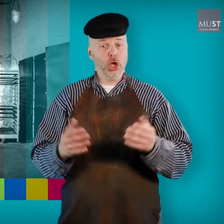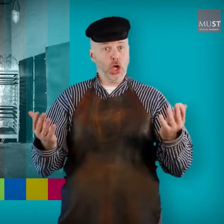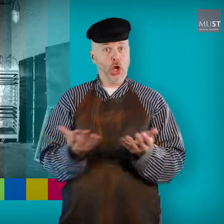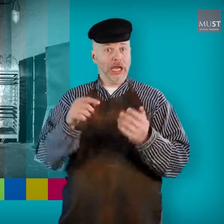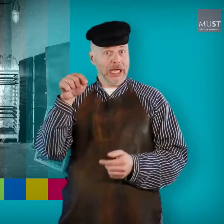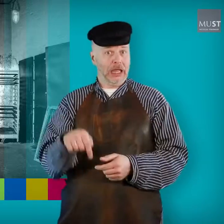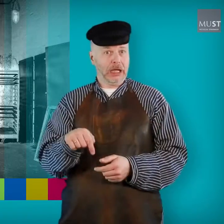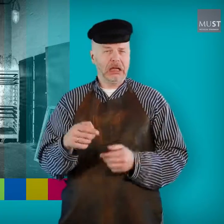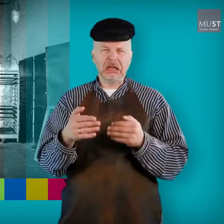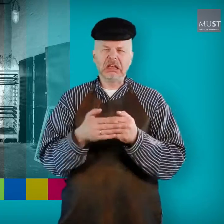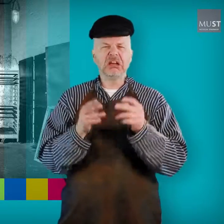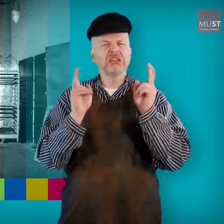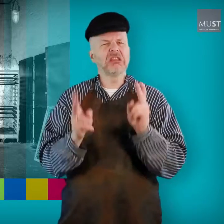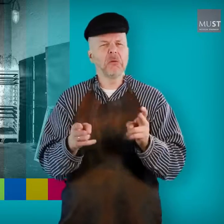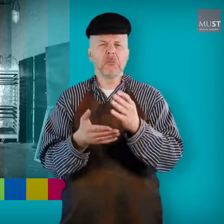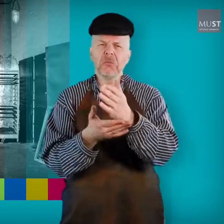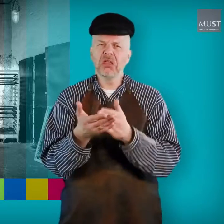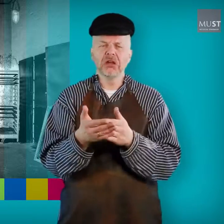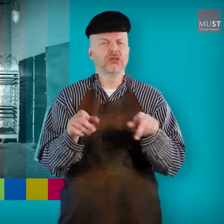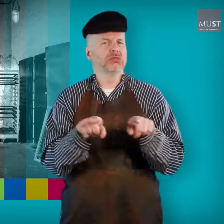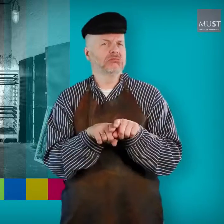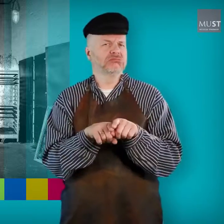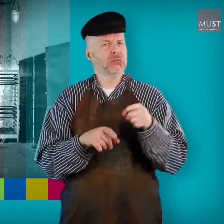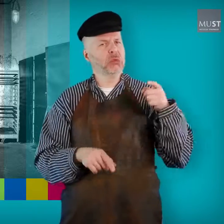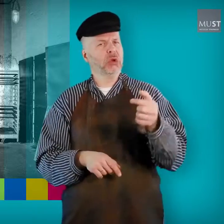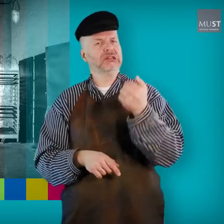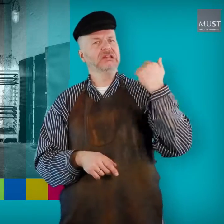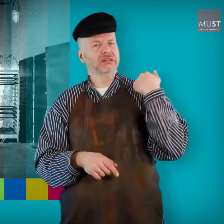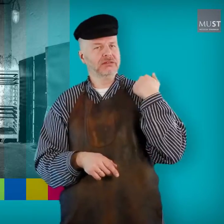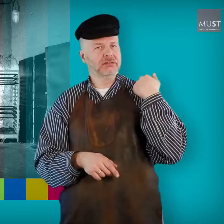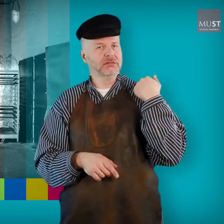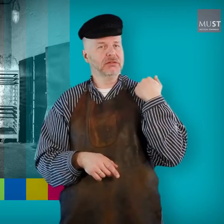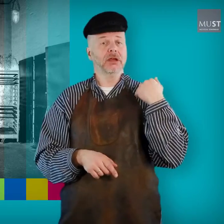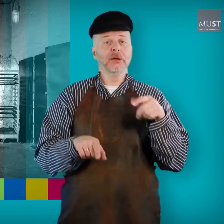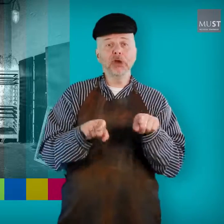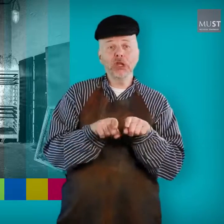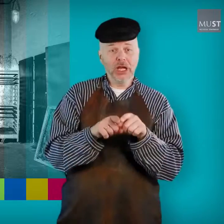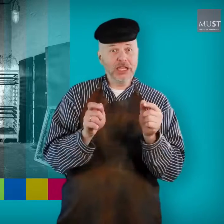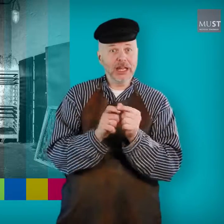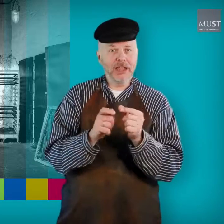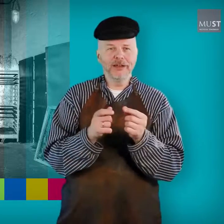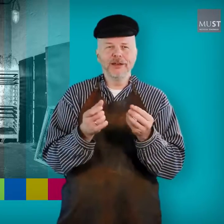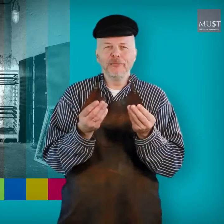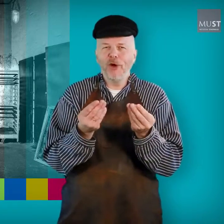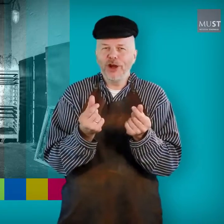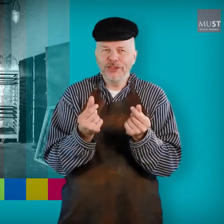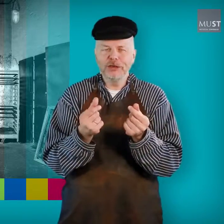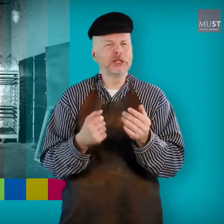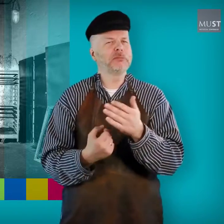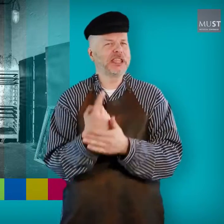Røyking i dag gjøres omtrent på samme måte som for 100 år siden. Det resulterer i at sardinene blir møre